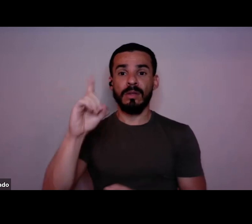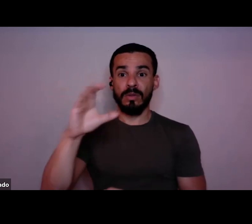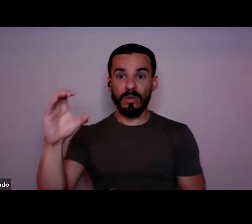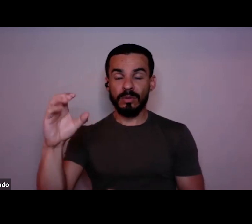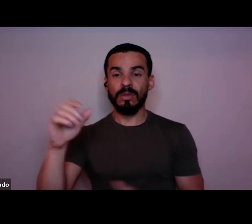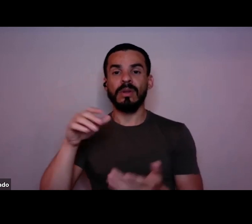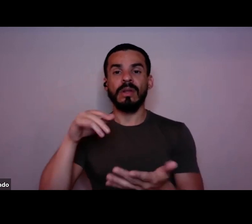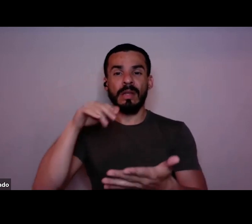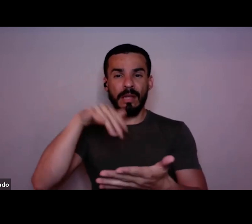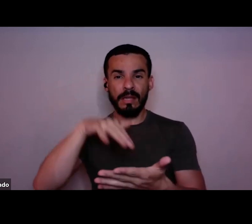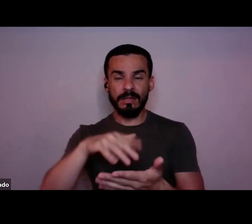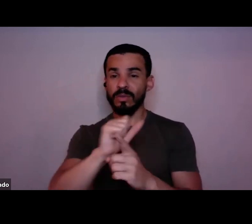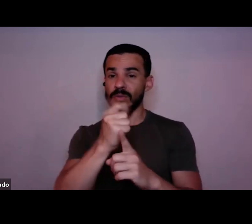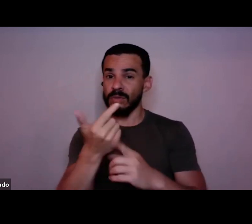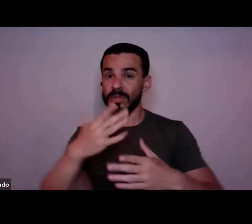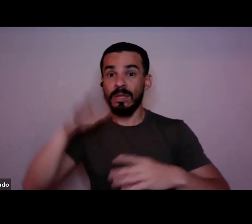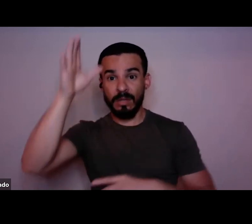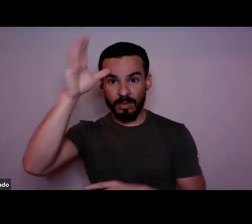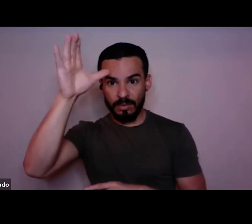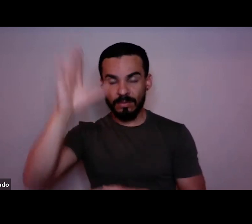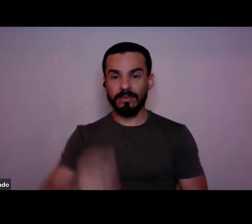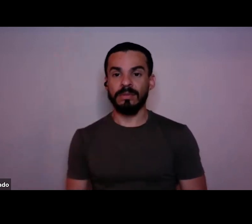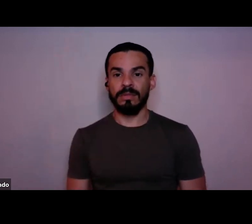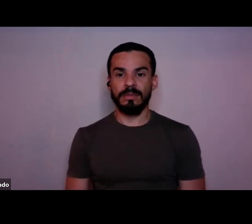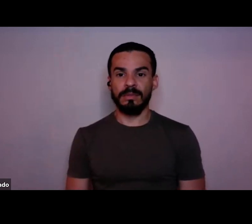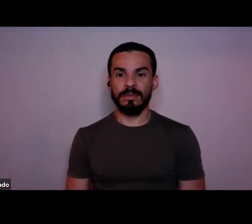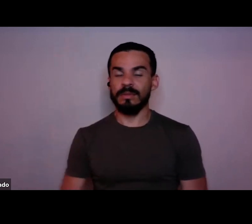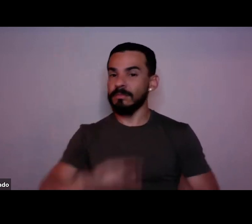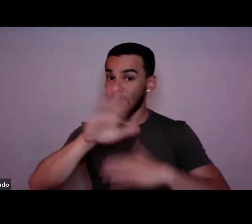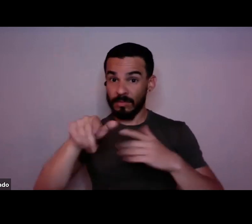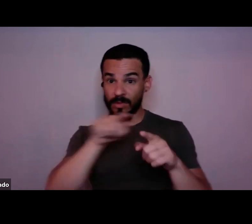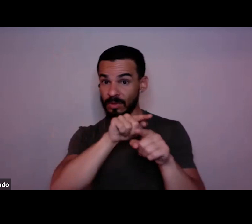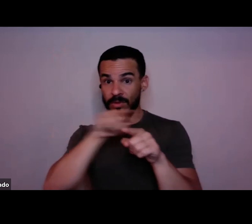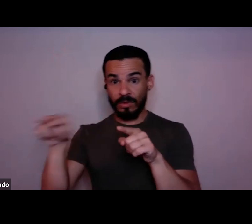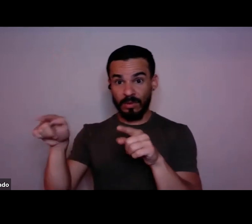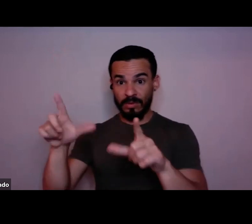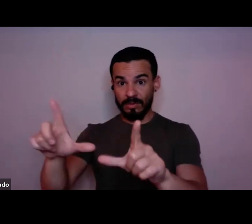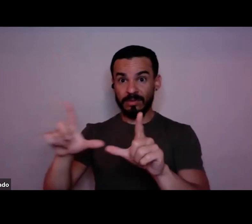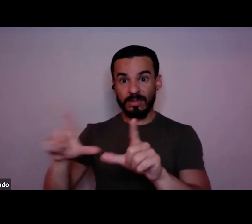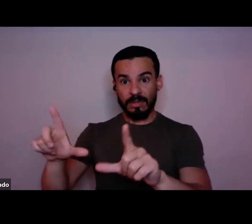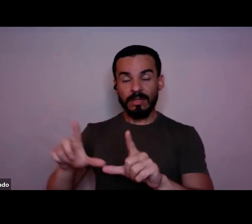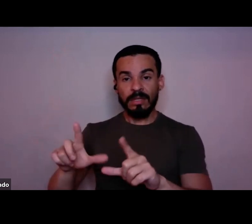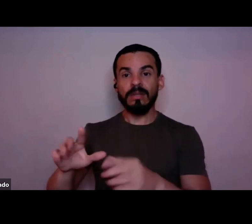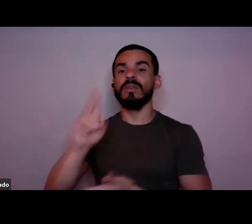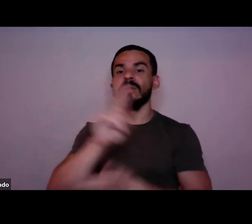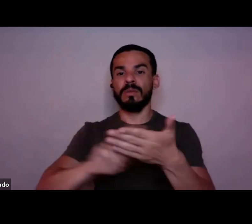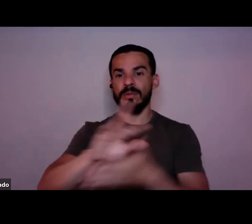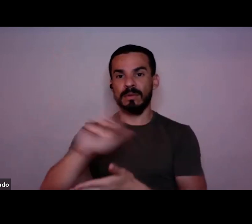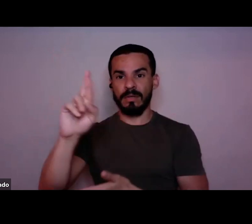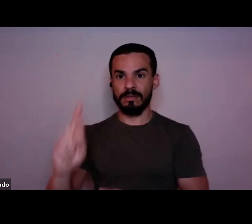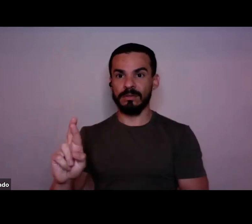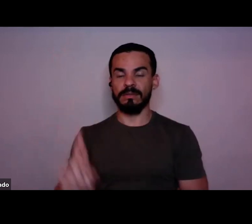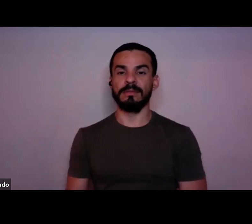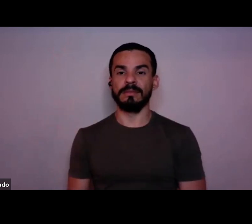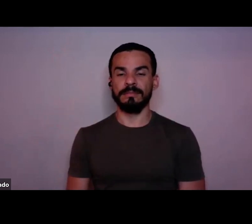estudios de la sociedad y la cultura todas estas titulaciones por la universidad de Costa Rica